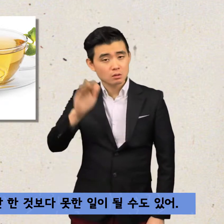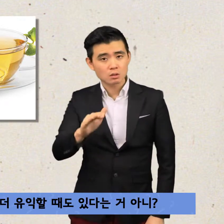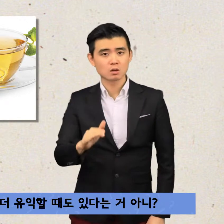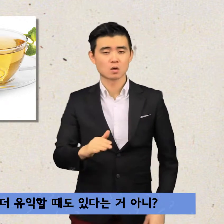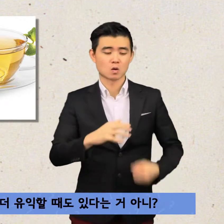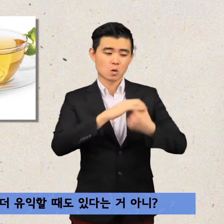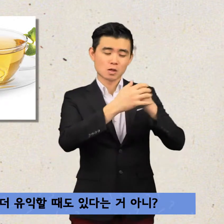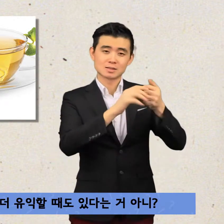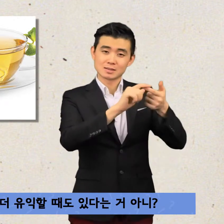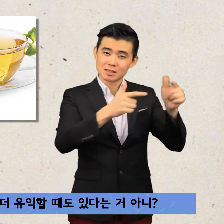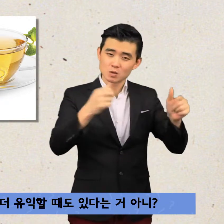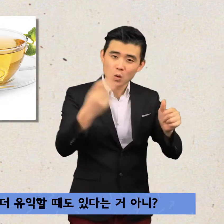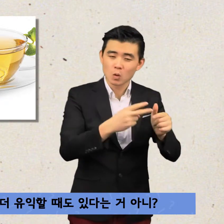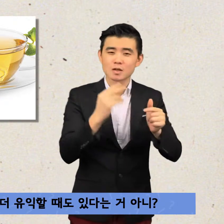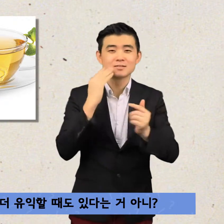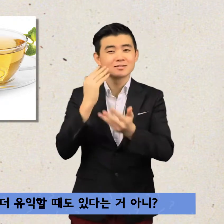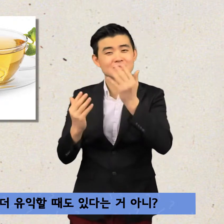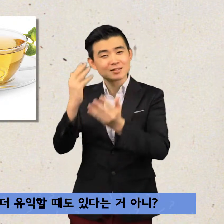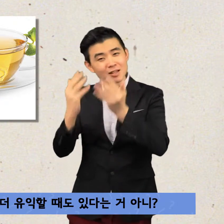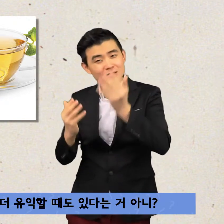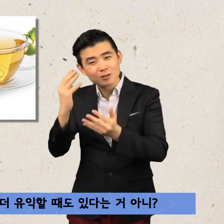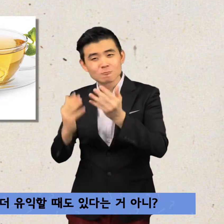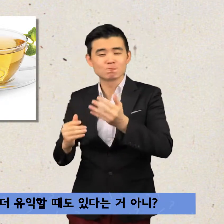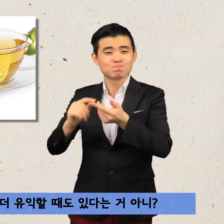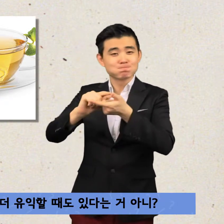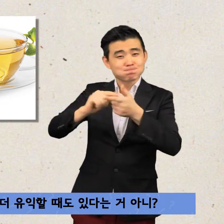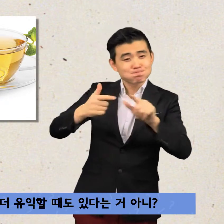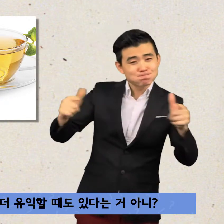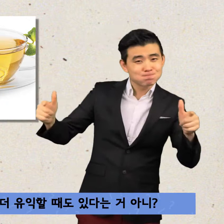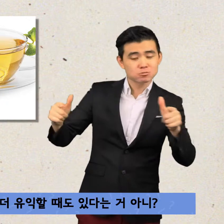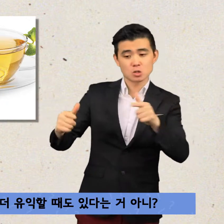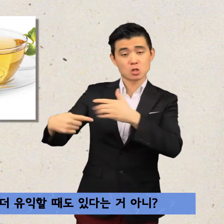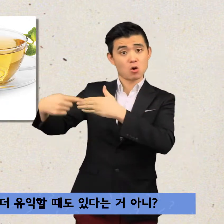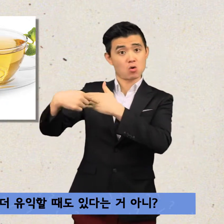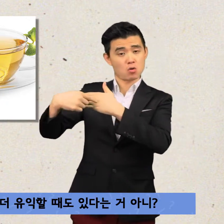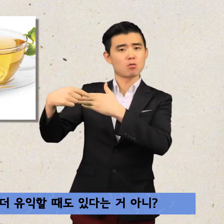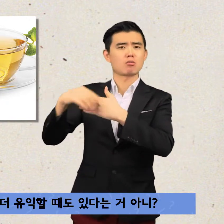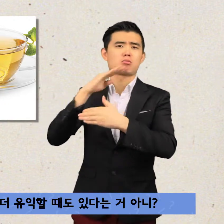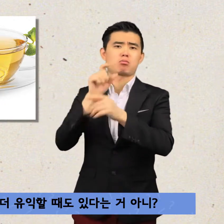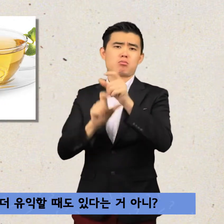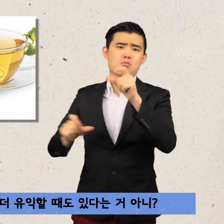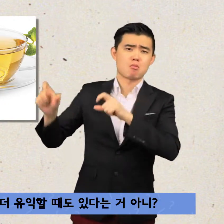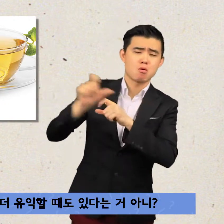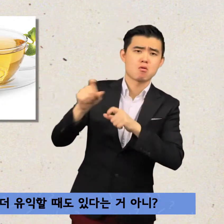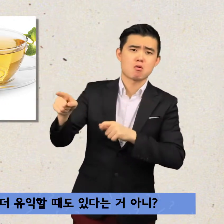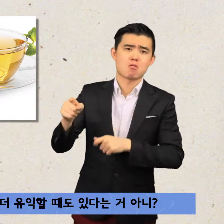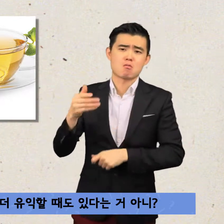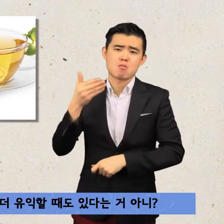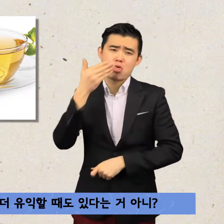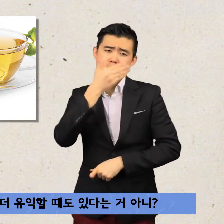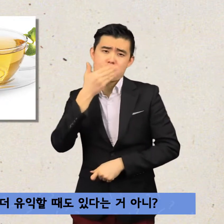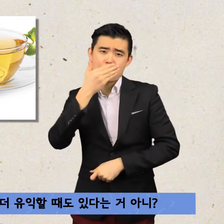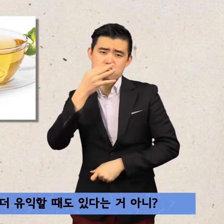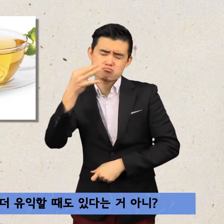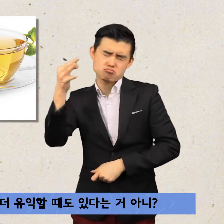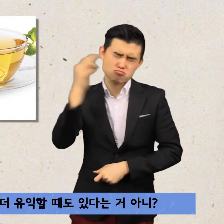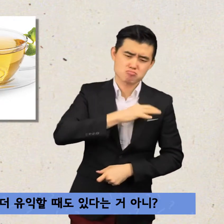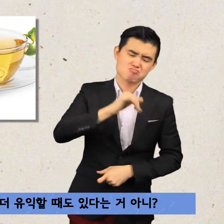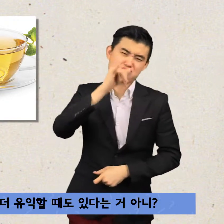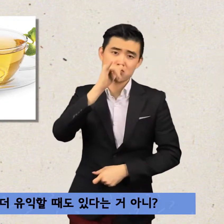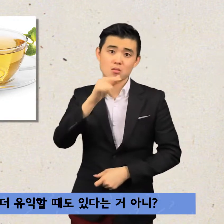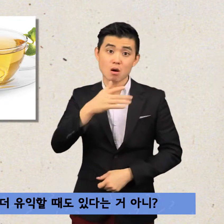그런데 과일이나 채소는 겉이 더 유익할 때도 있다는 거 아니?